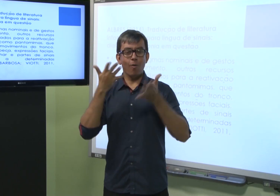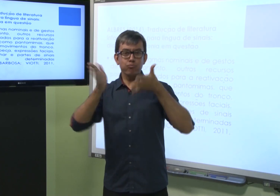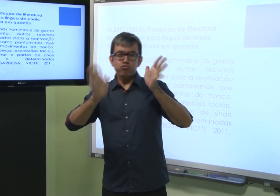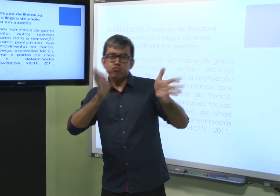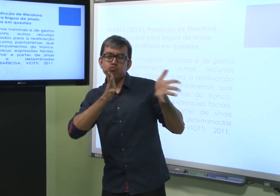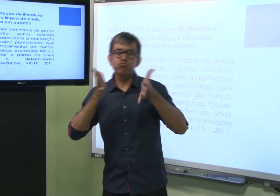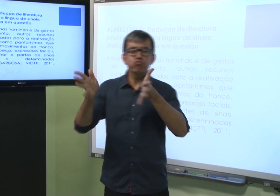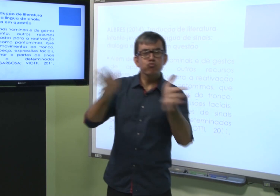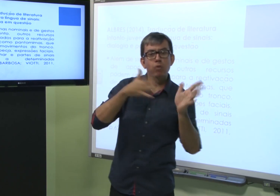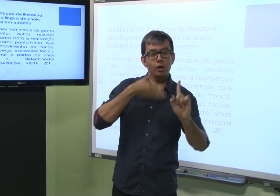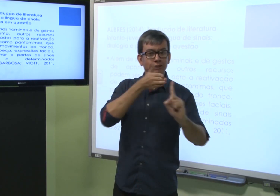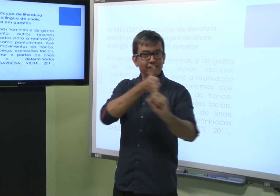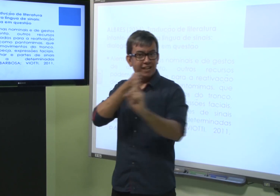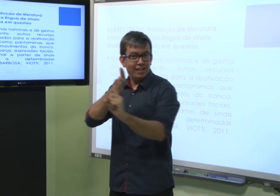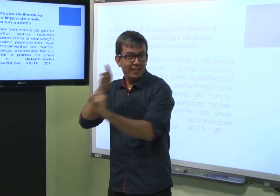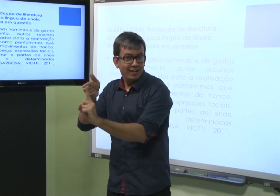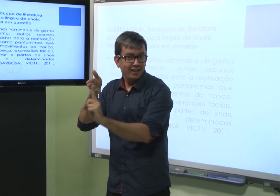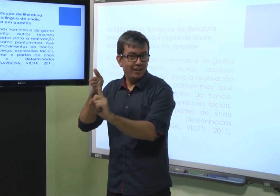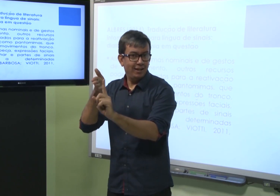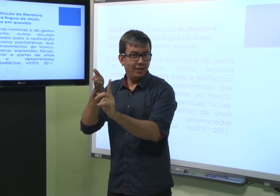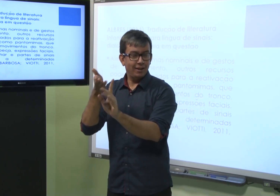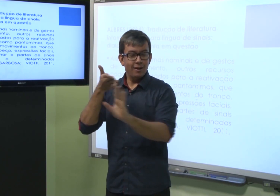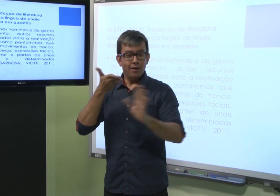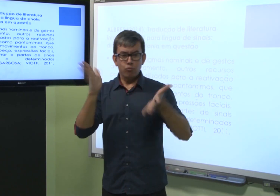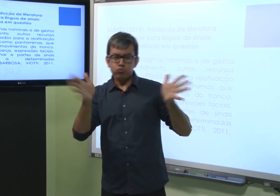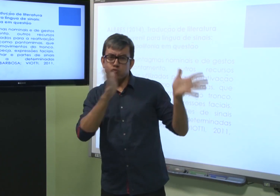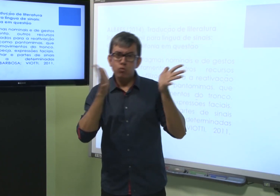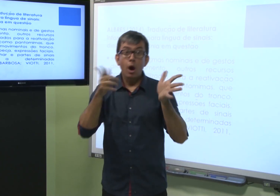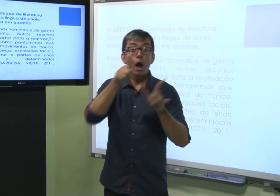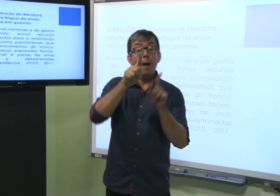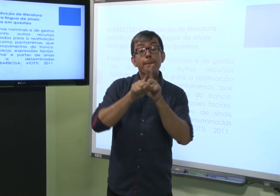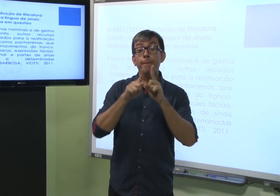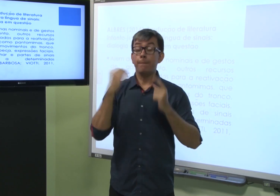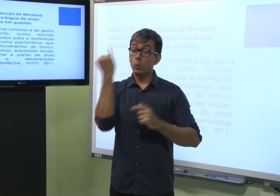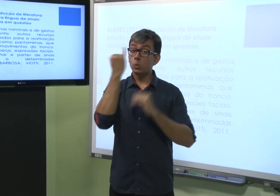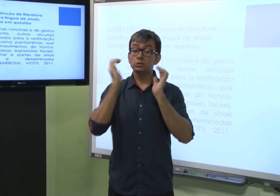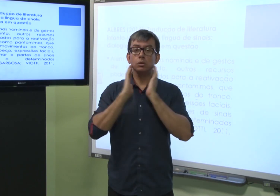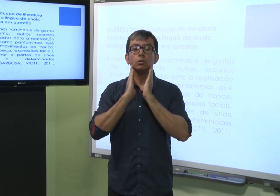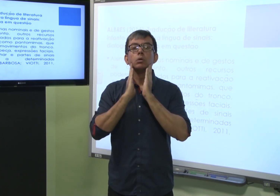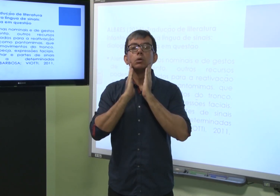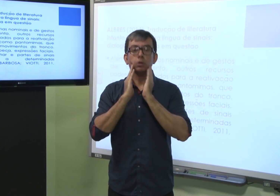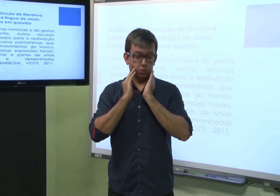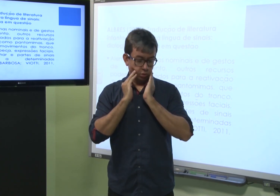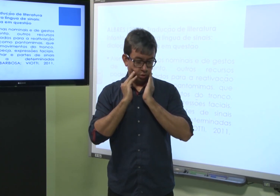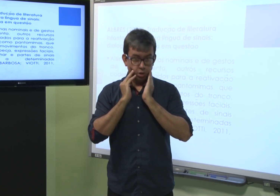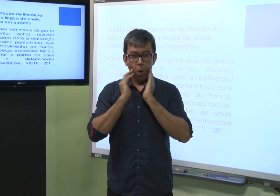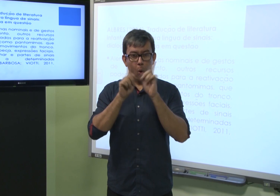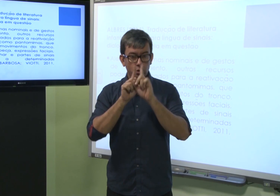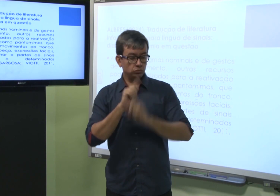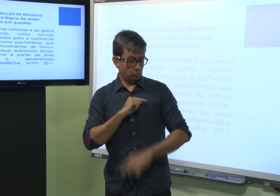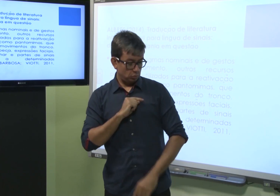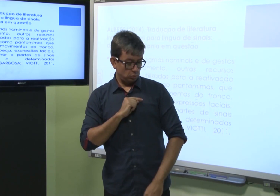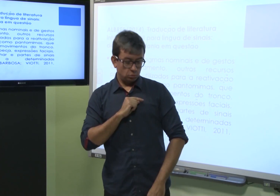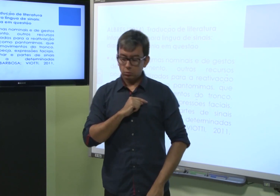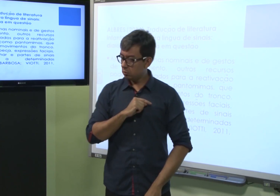Principalmente na hora que eu estou sinalizando, eu tenho que fazer como se fosse uma espécie de teatro para marcar as